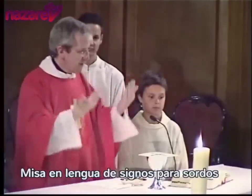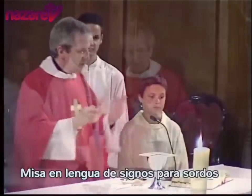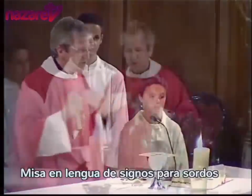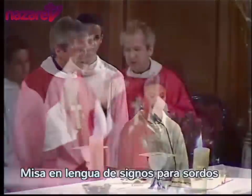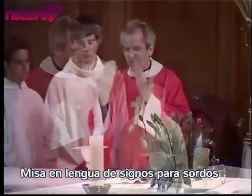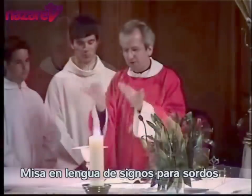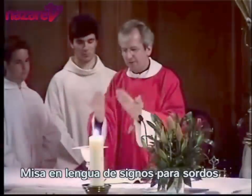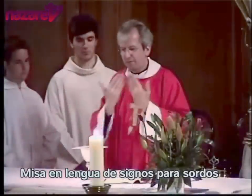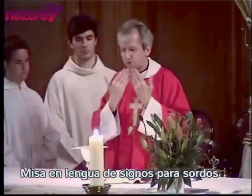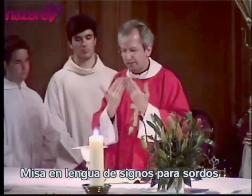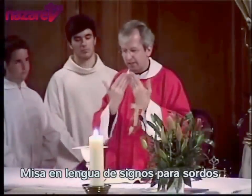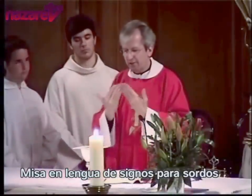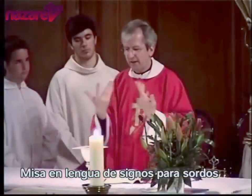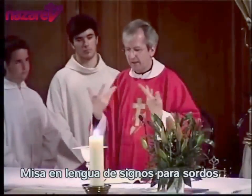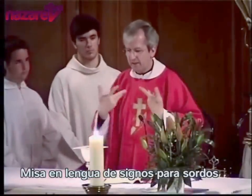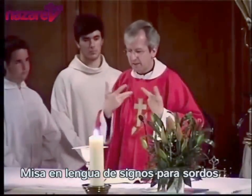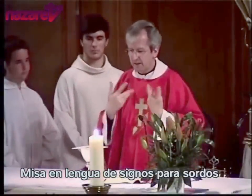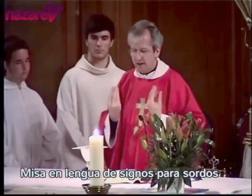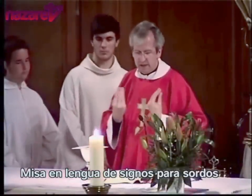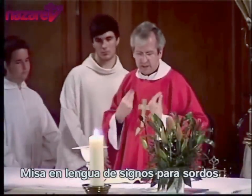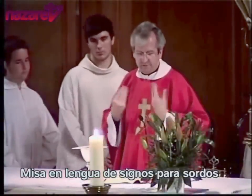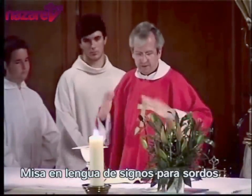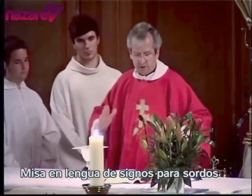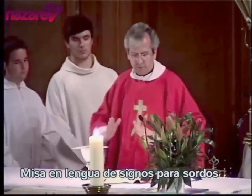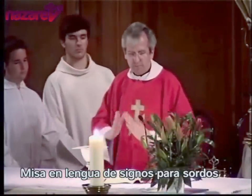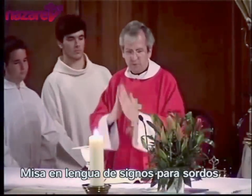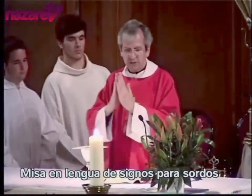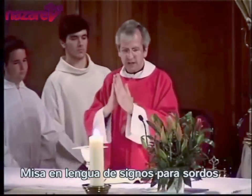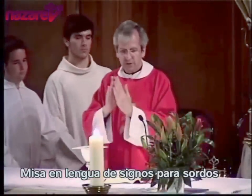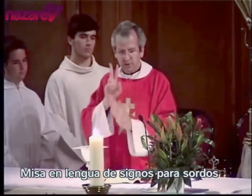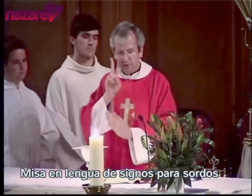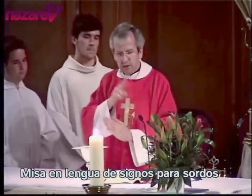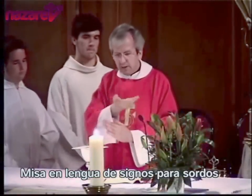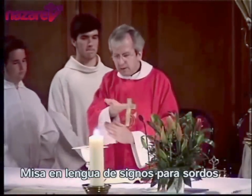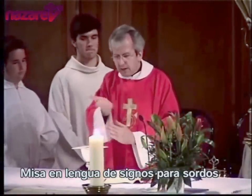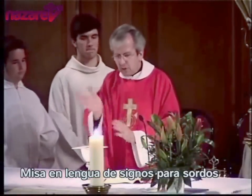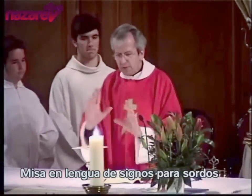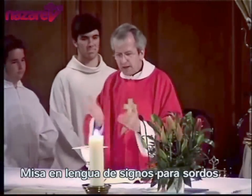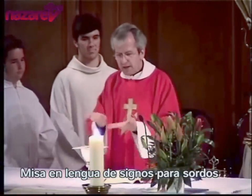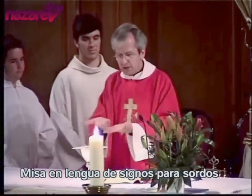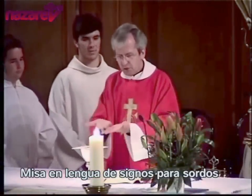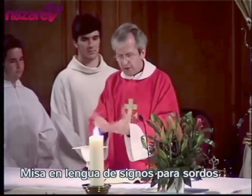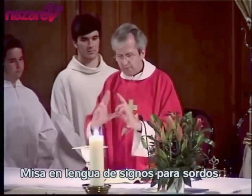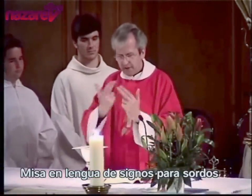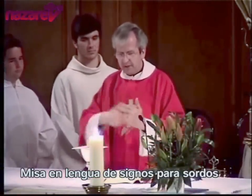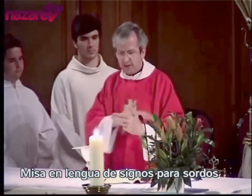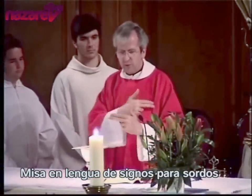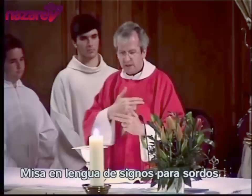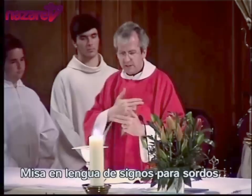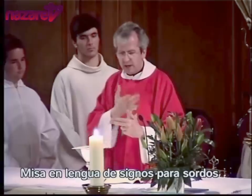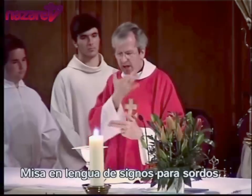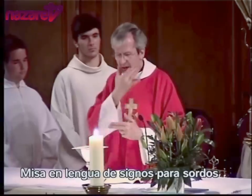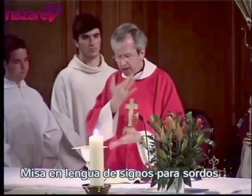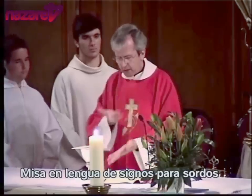su venida gloriosa, te ofrecemos en esta acción de gracias el sacrificio vivo y santo. Dirige tu mirada sobre la ofrenda de